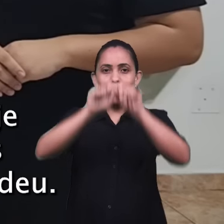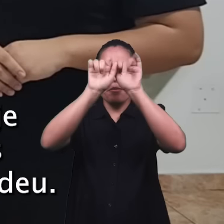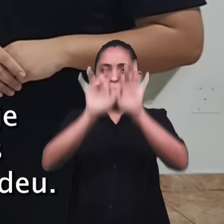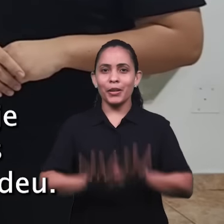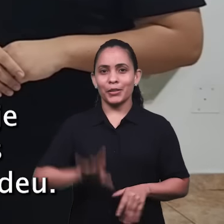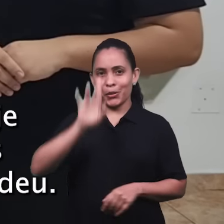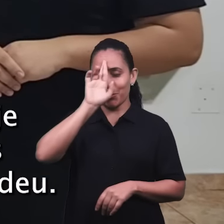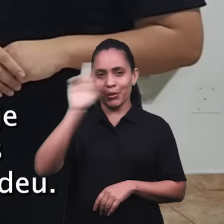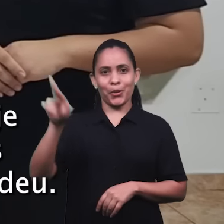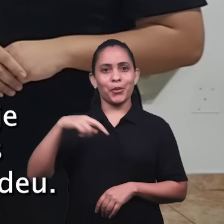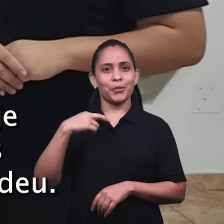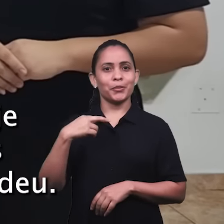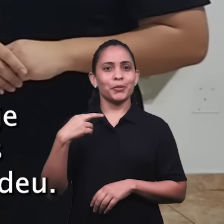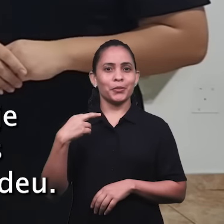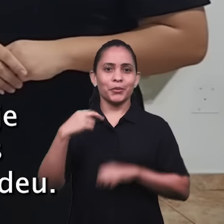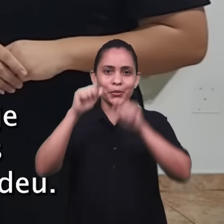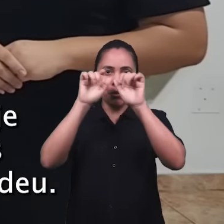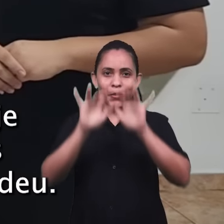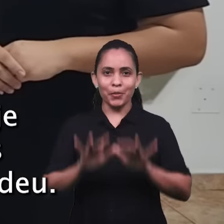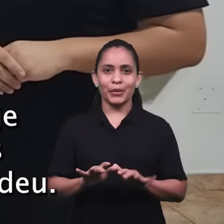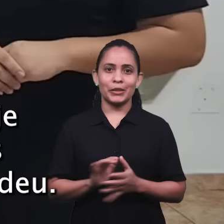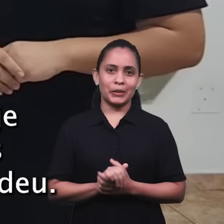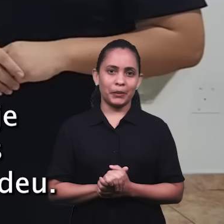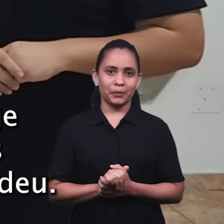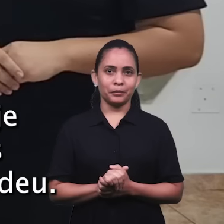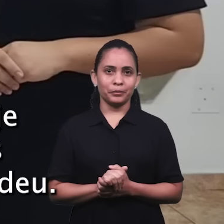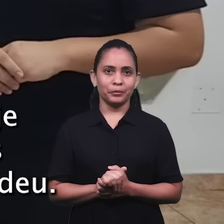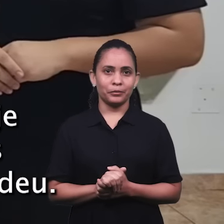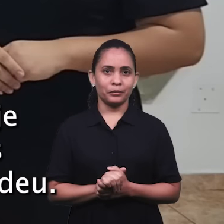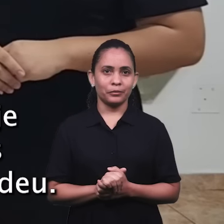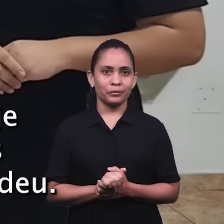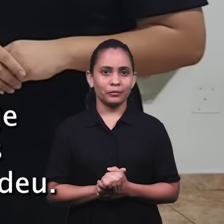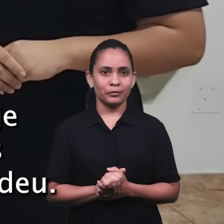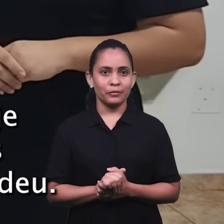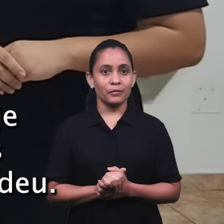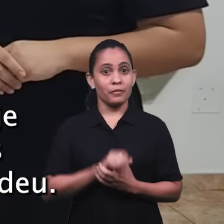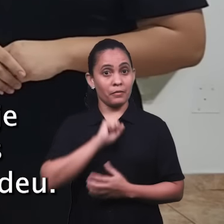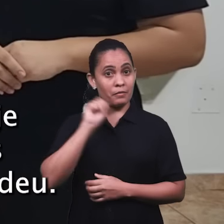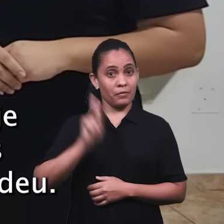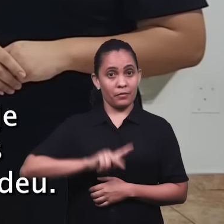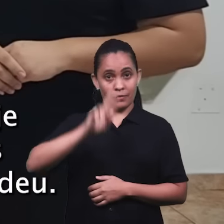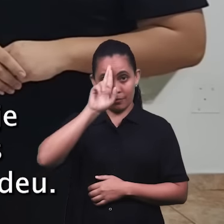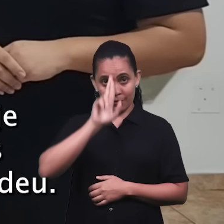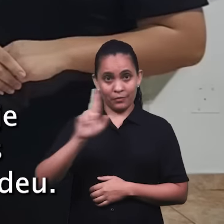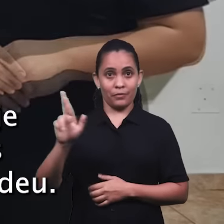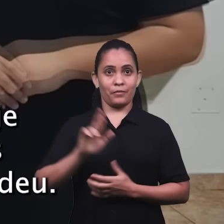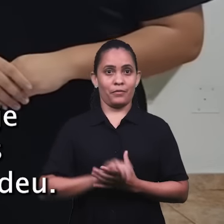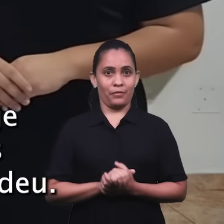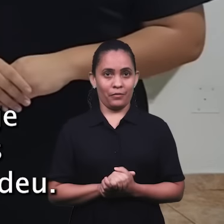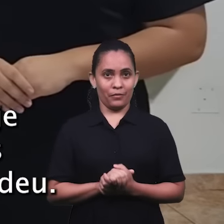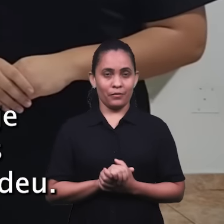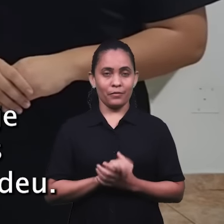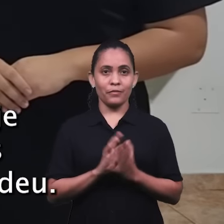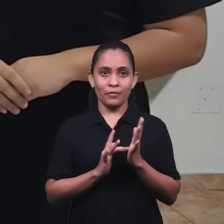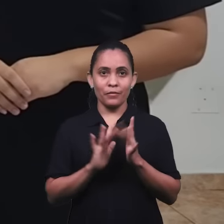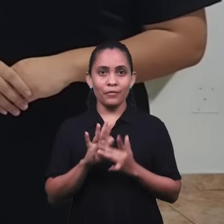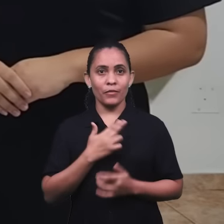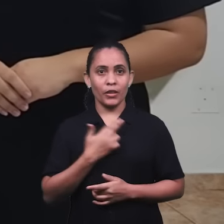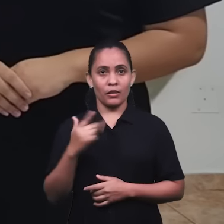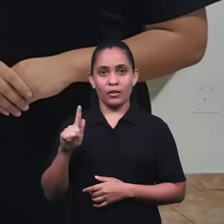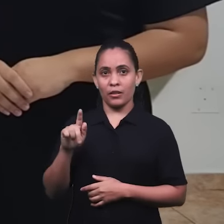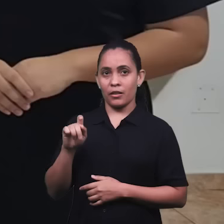en día tenemos más intérpretes que tienen muchas experiencias también y muchas bendiciones que el Señor les ha dado. La